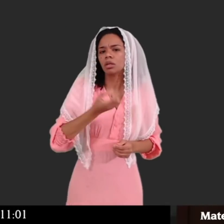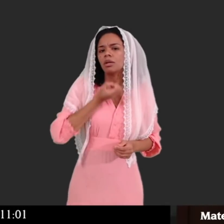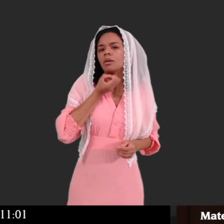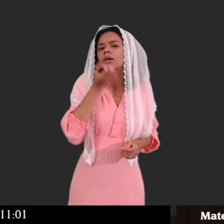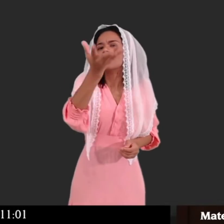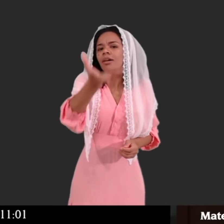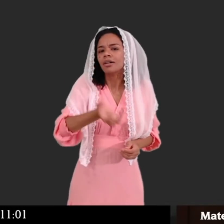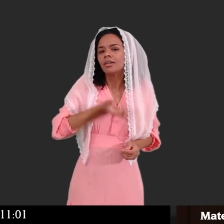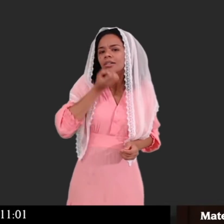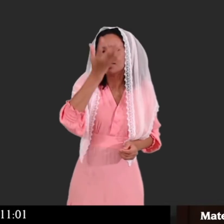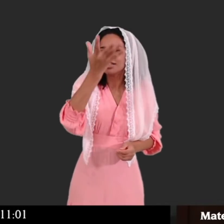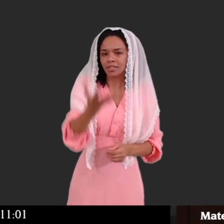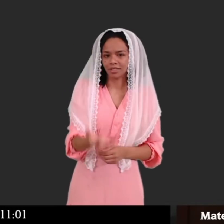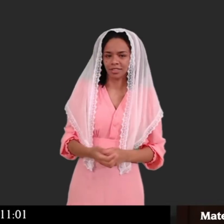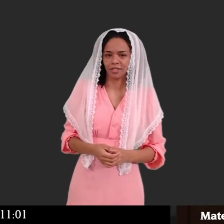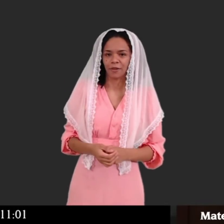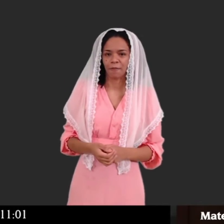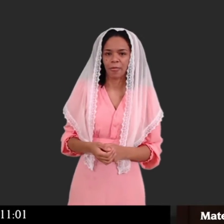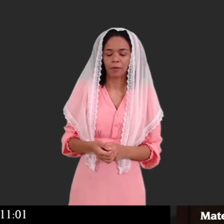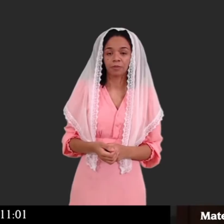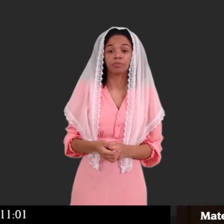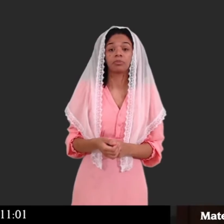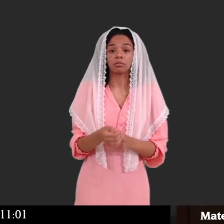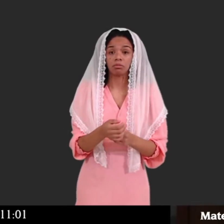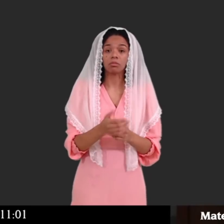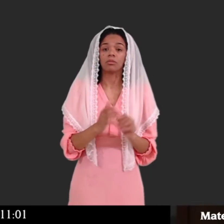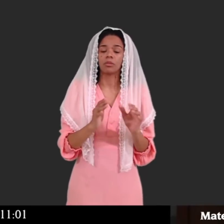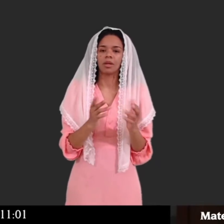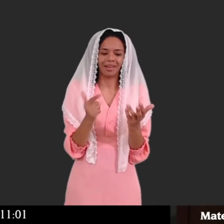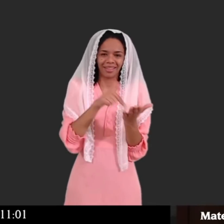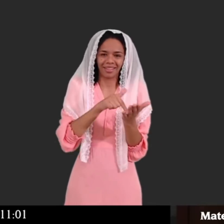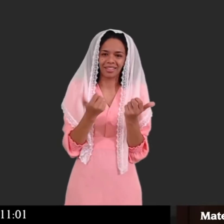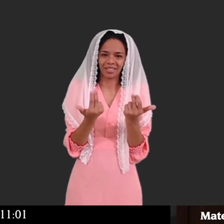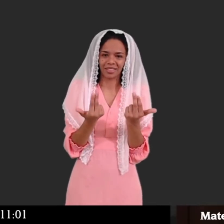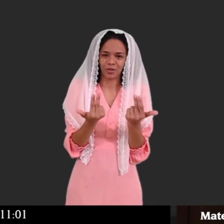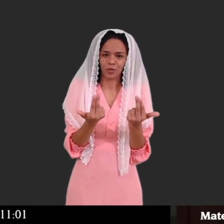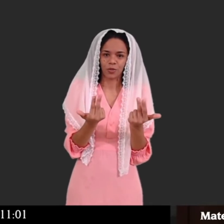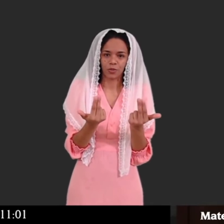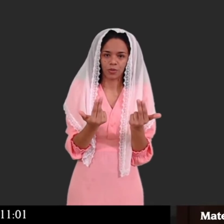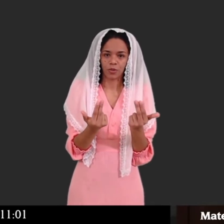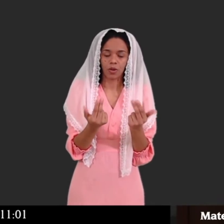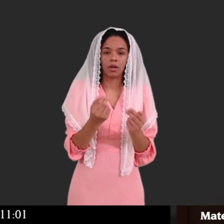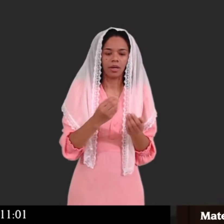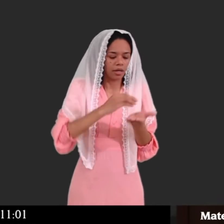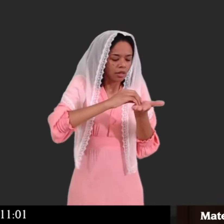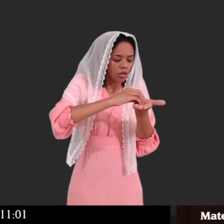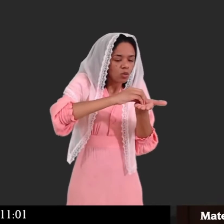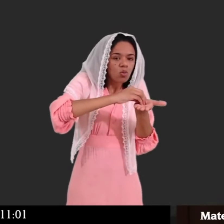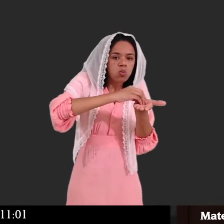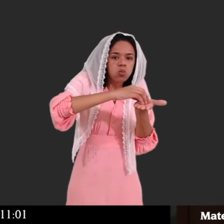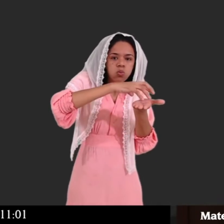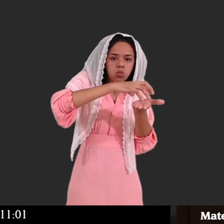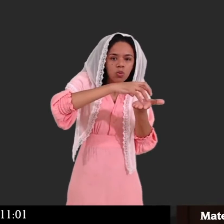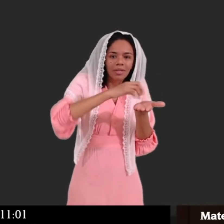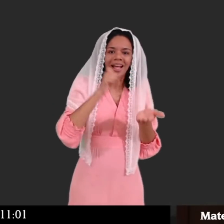As parábolas do Senhor são para isso aqui, a hora está passando, mas olha o que ele fala. É igual, o reino dos céus é semelhante a um fermento que